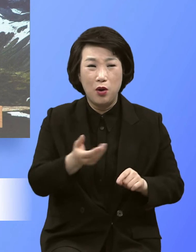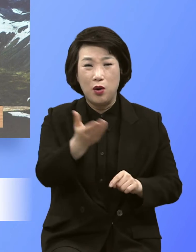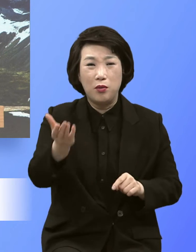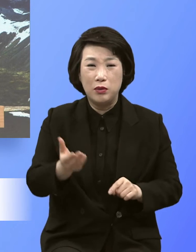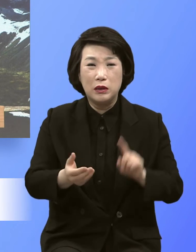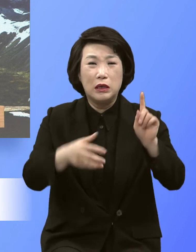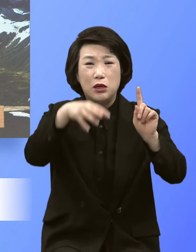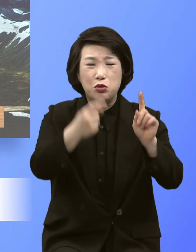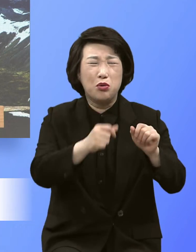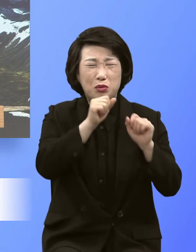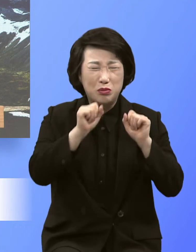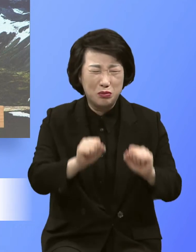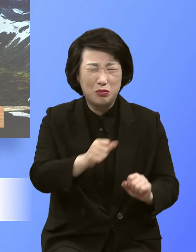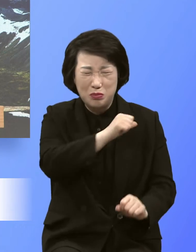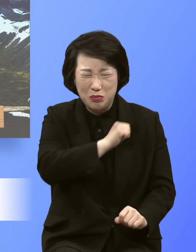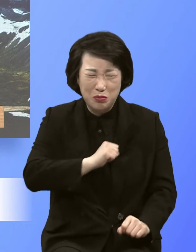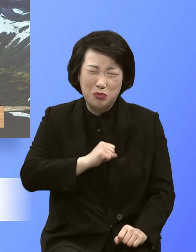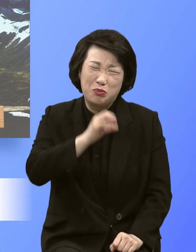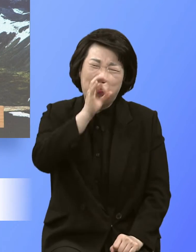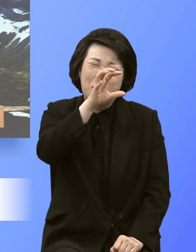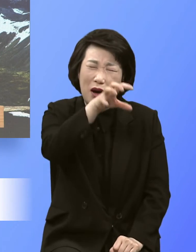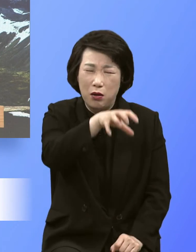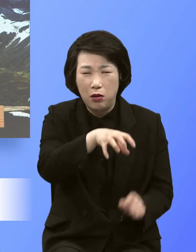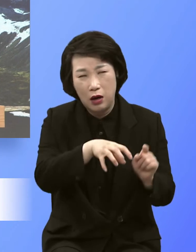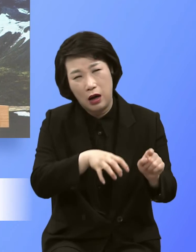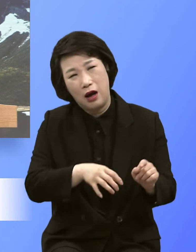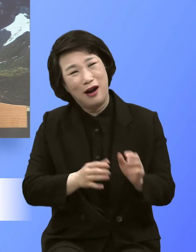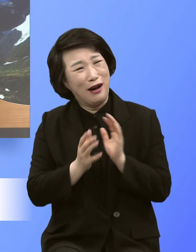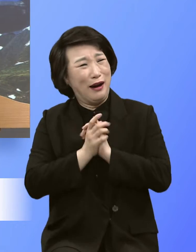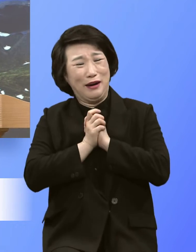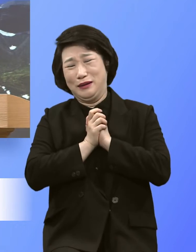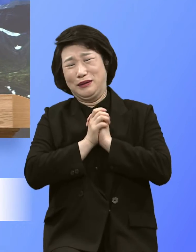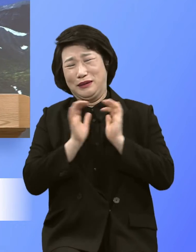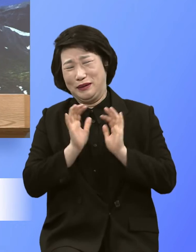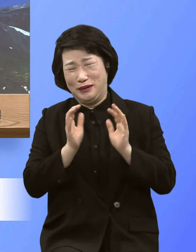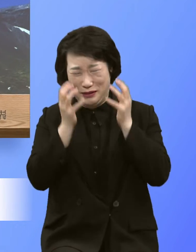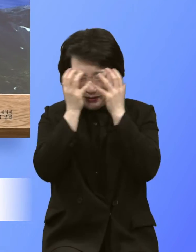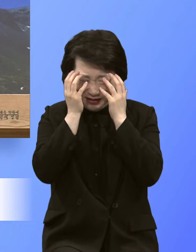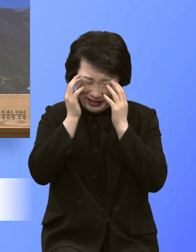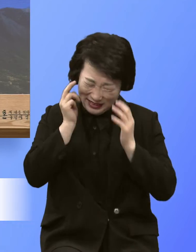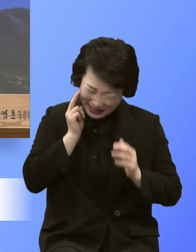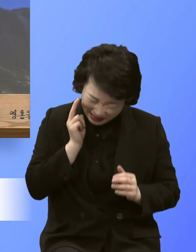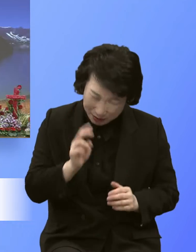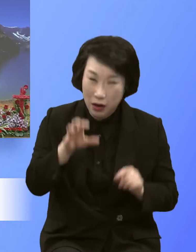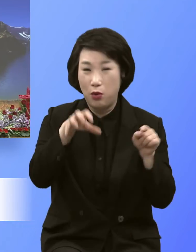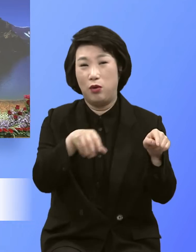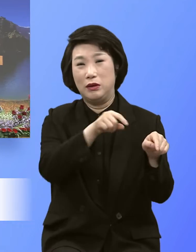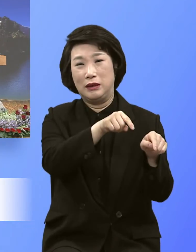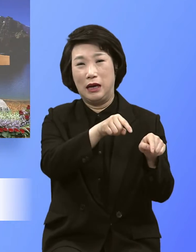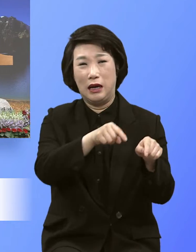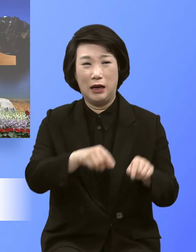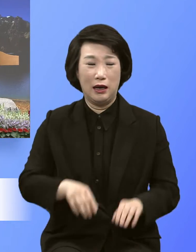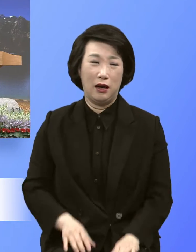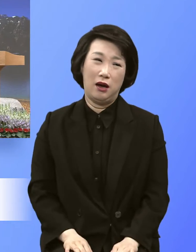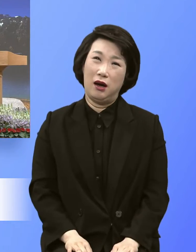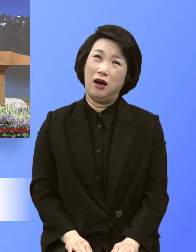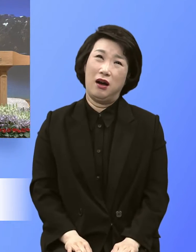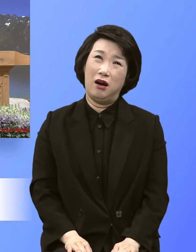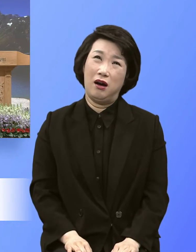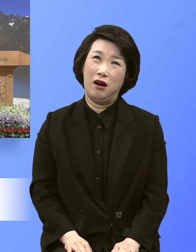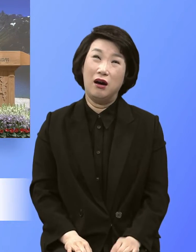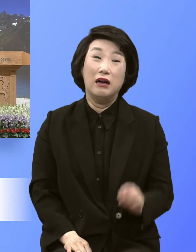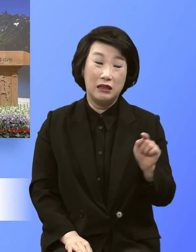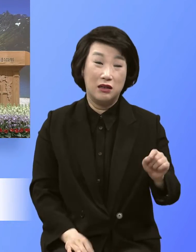1초도 견딜 수가 없는 곳인데 얼마나 고통스러운 곳이냐.